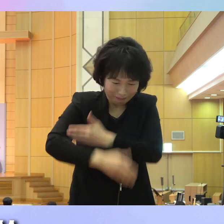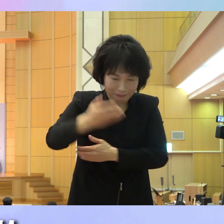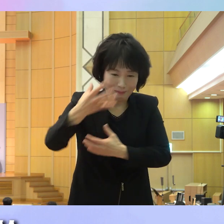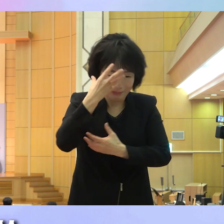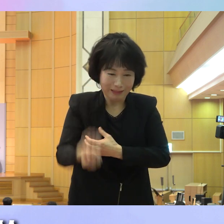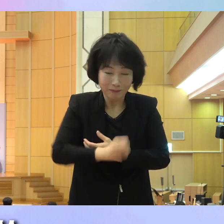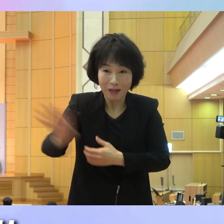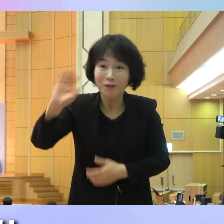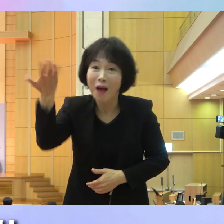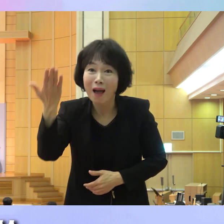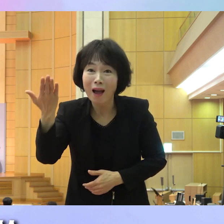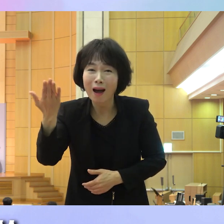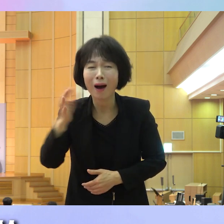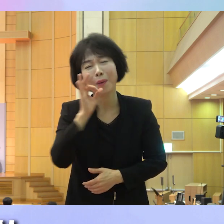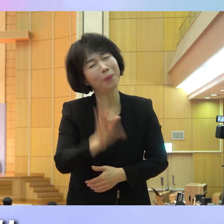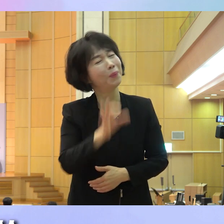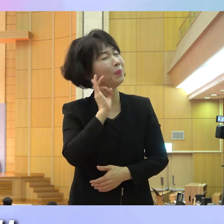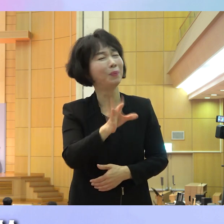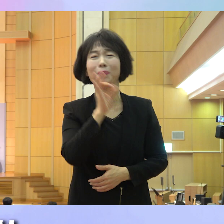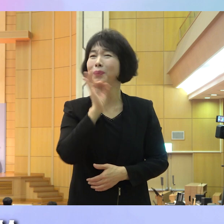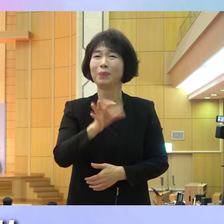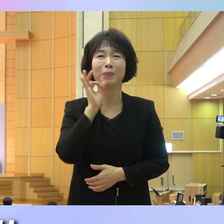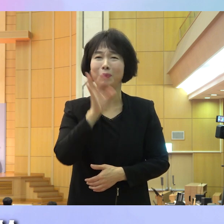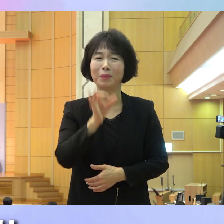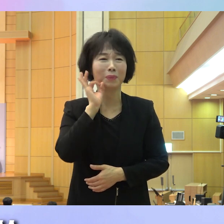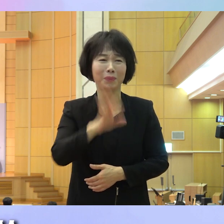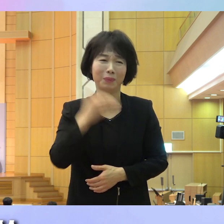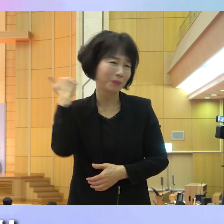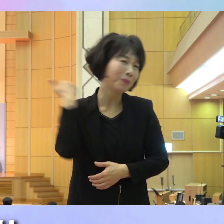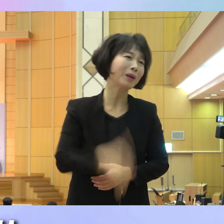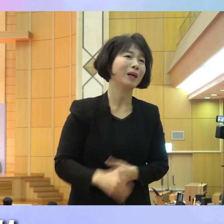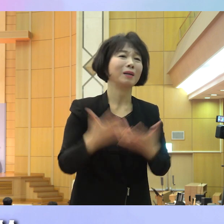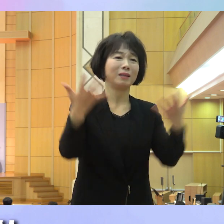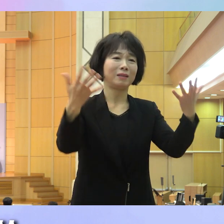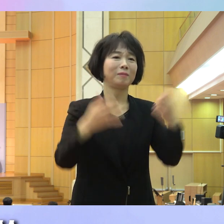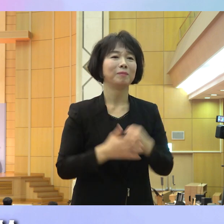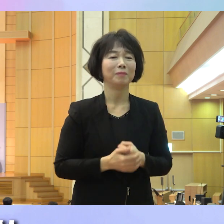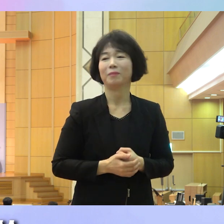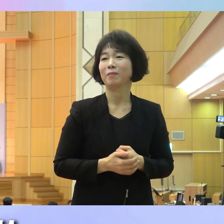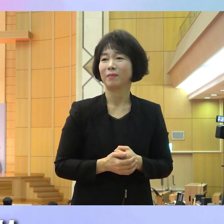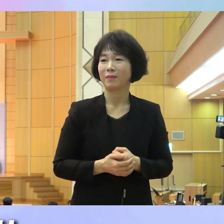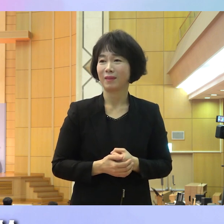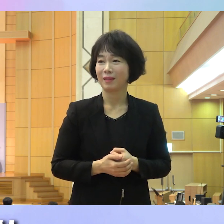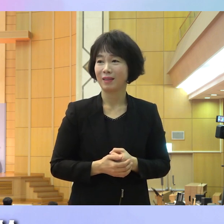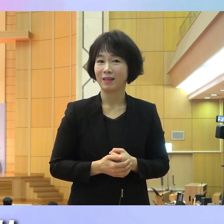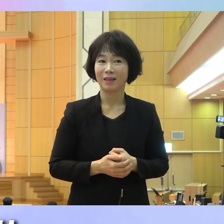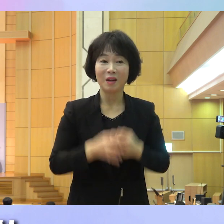여러분 죄 지은 거 다 잘라버리고 나면 남는 거 아무것도 없어요.